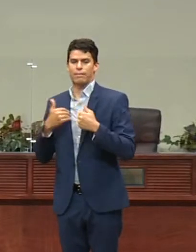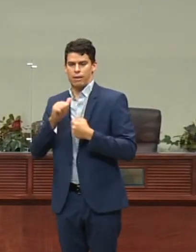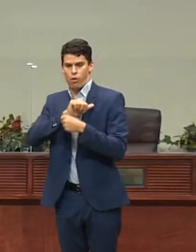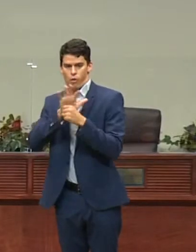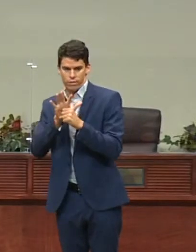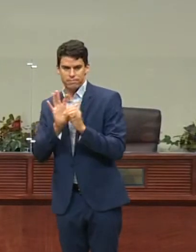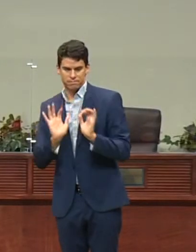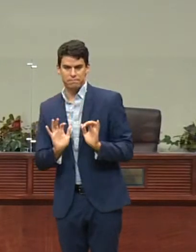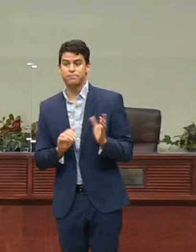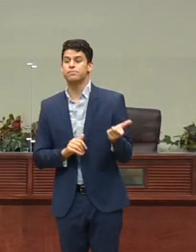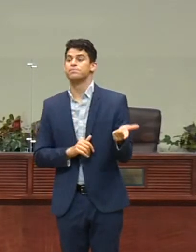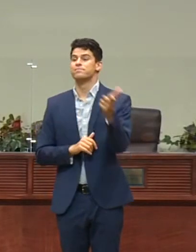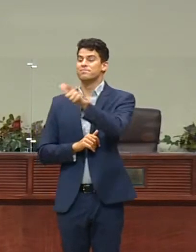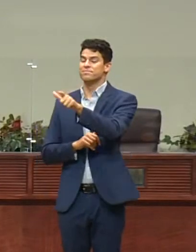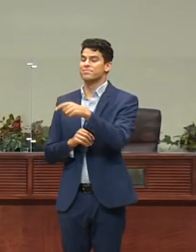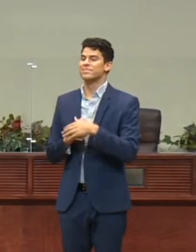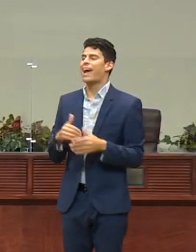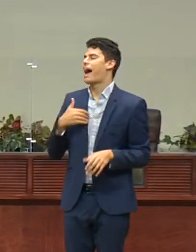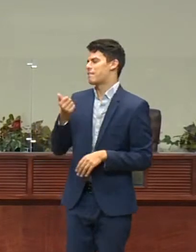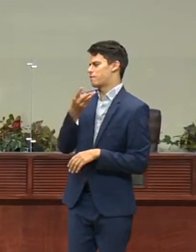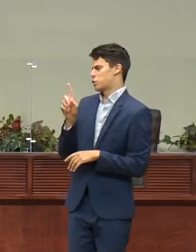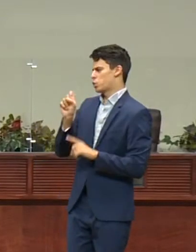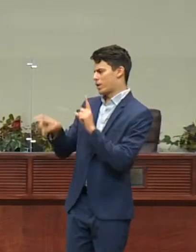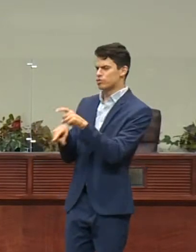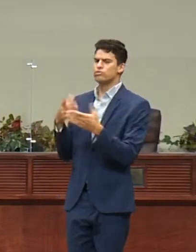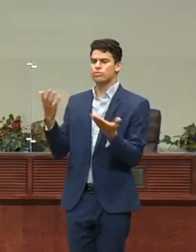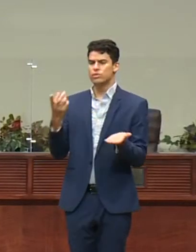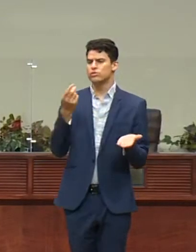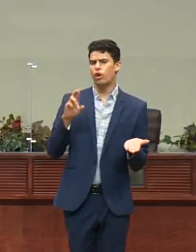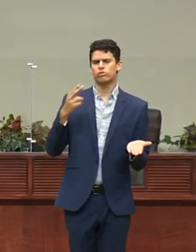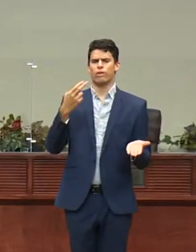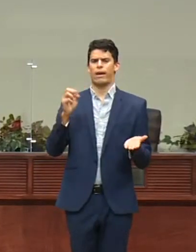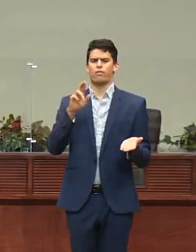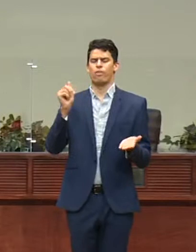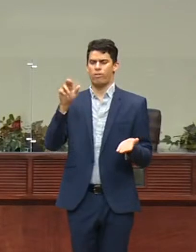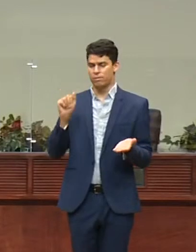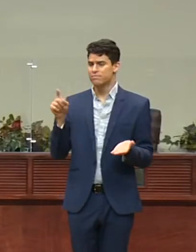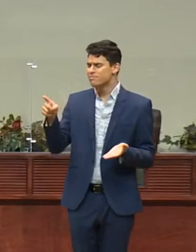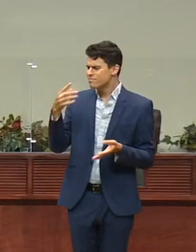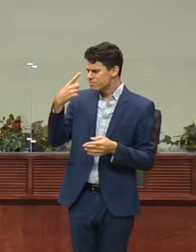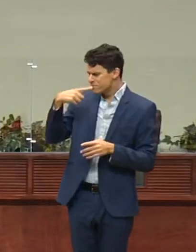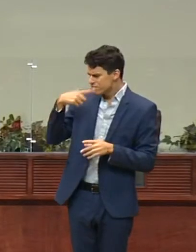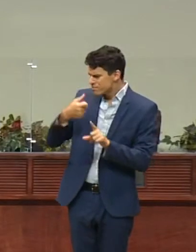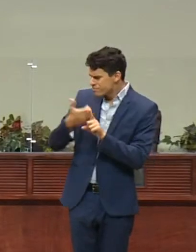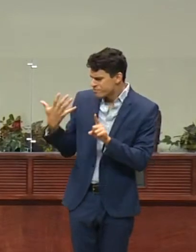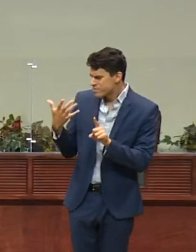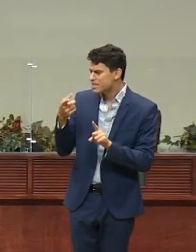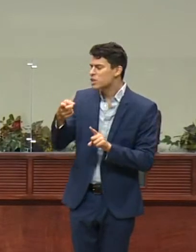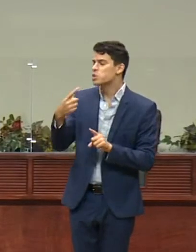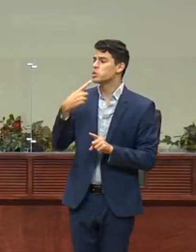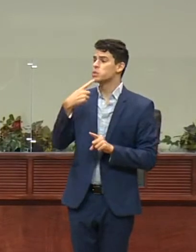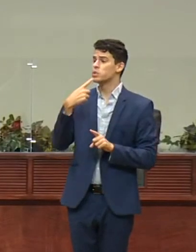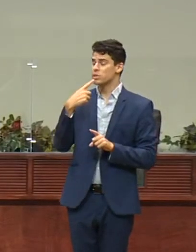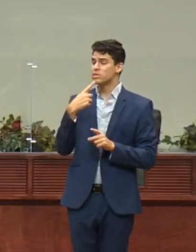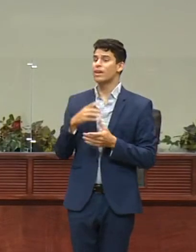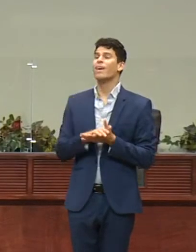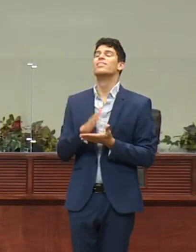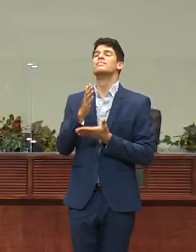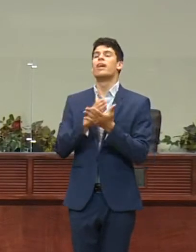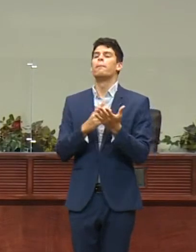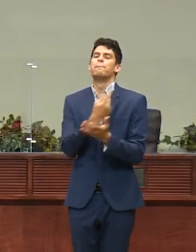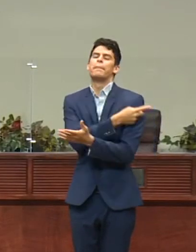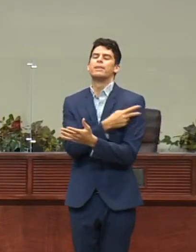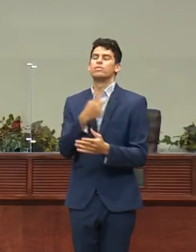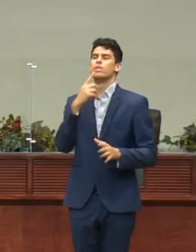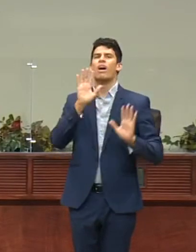Okay, I have a couple, so here we go. Dr. Herrera, if you could explain again, you said anecdotally you know of patients who have said, I wish I would have gotten